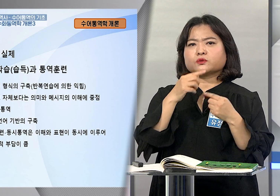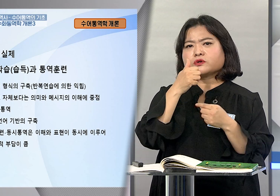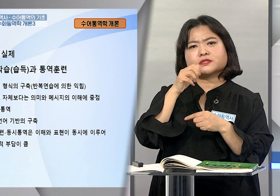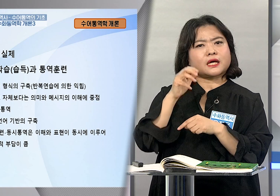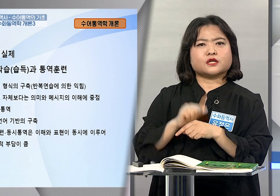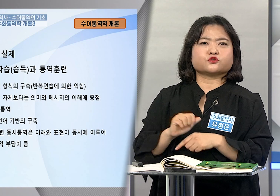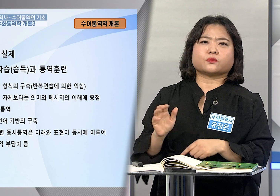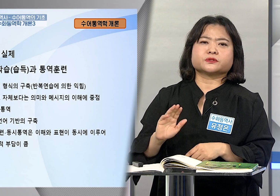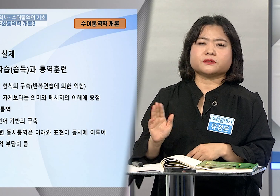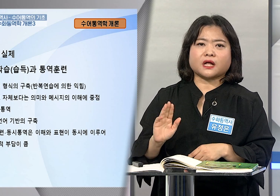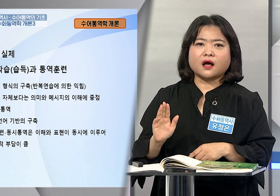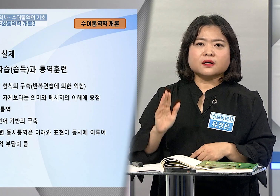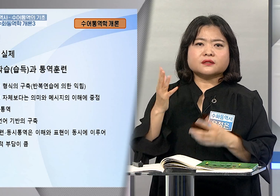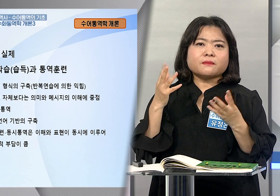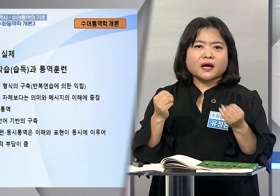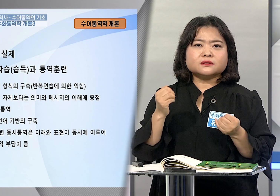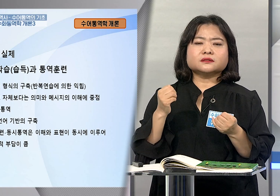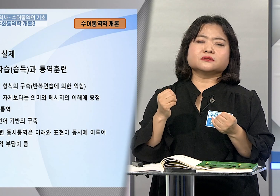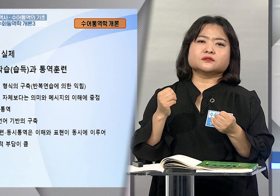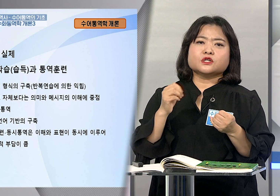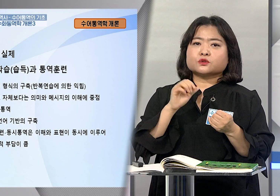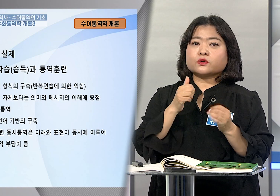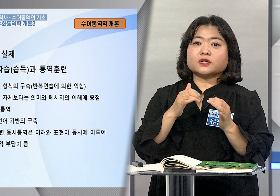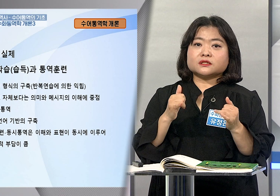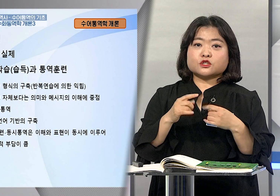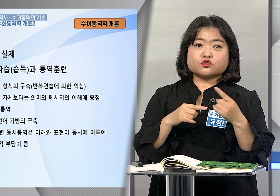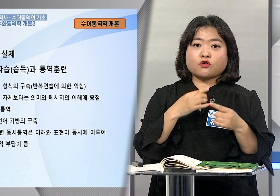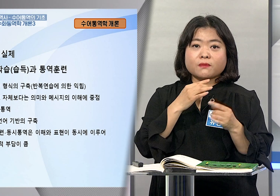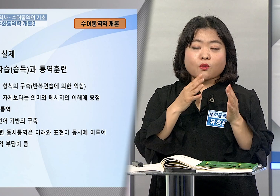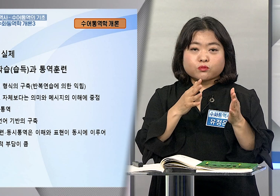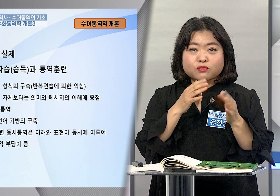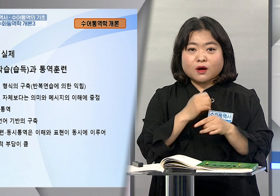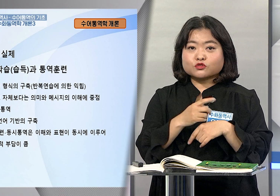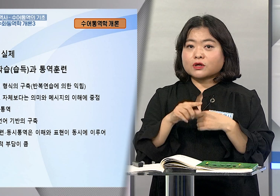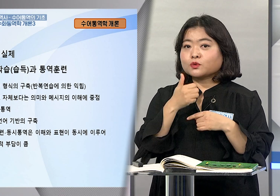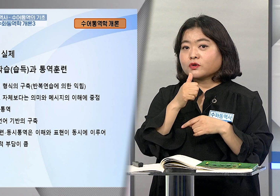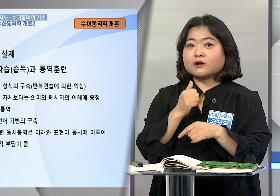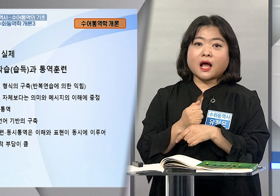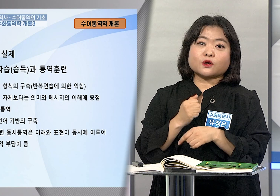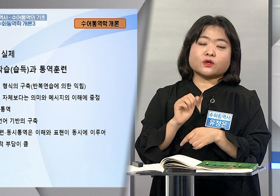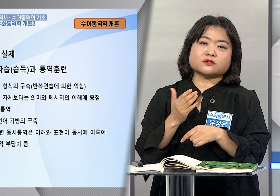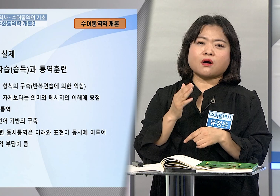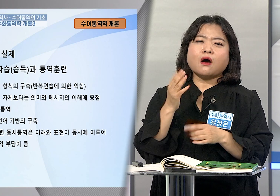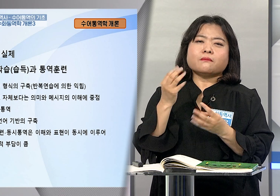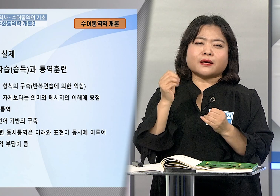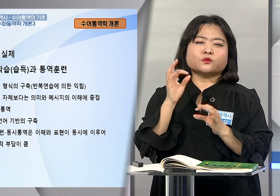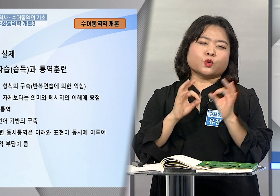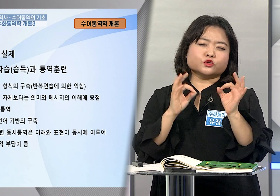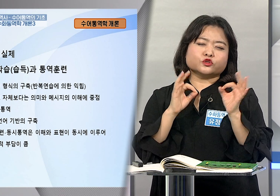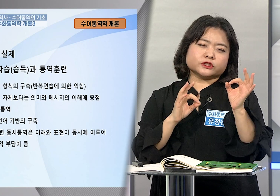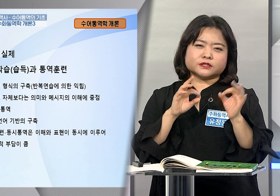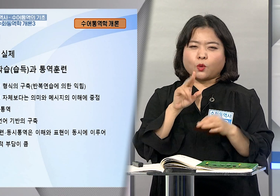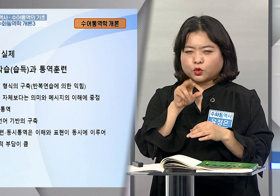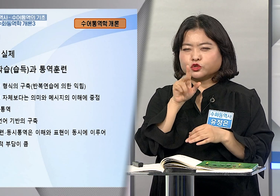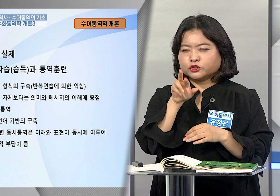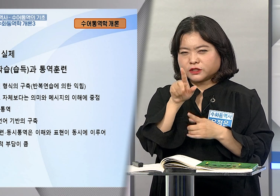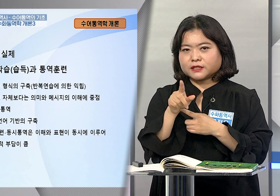통역을 잘할 수 없습니다. 근데 많은 통역인들이 수어만 공부하고 수어 통역을 하게 돼서 많은 오류들이